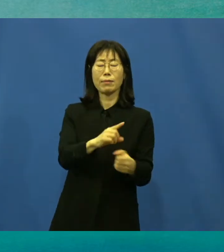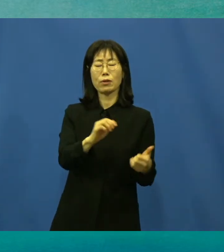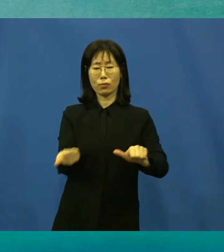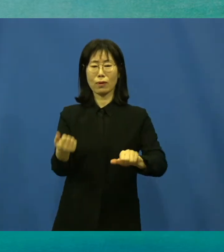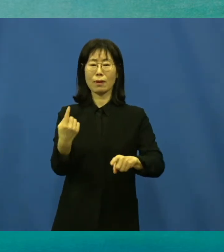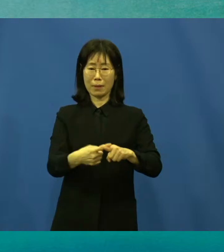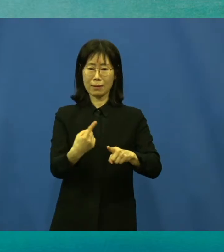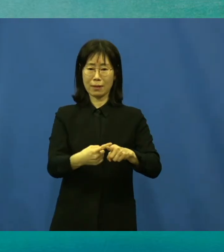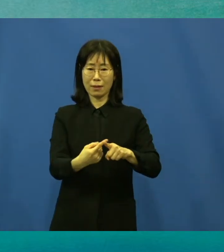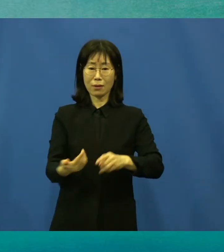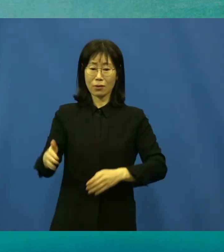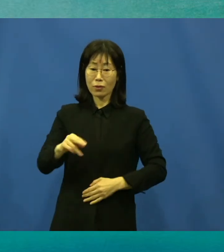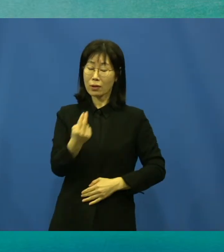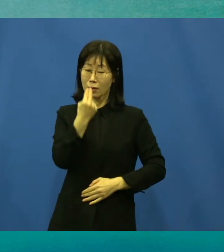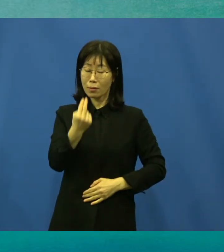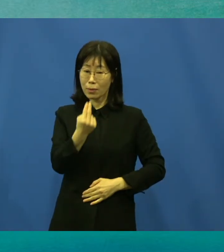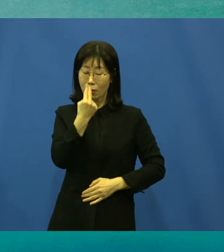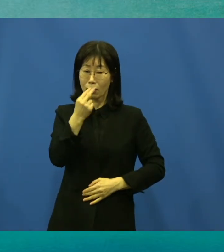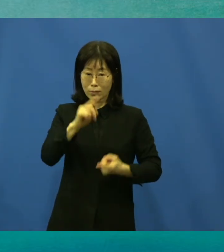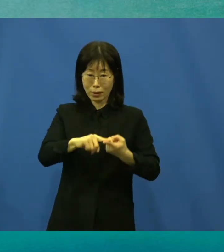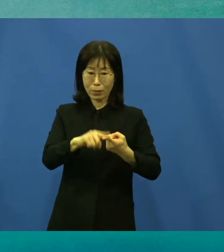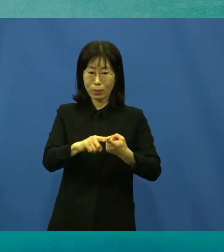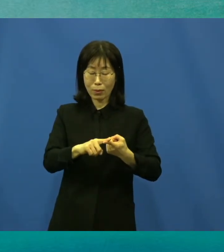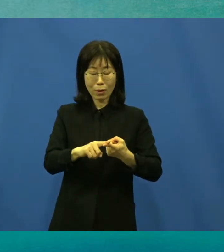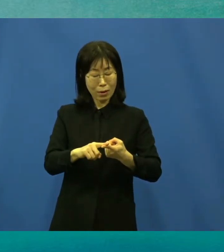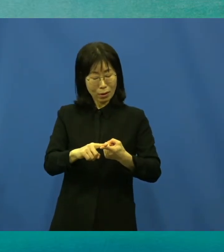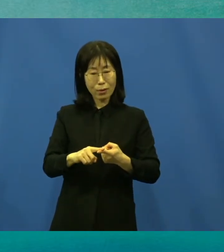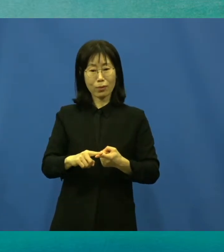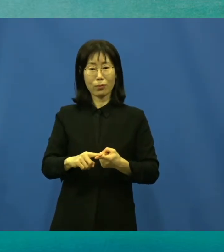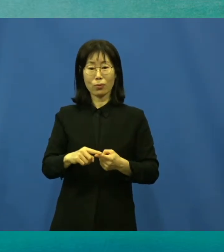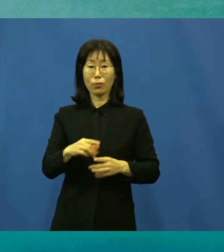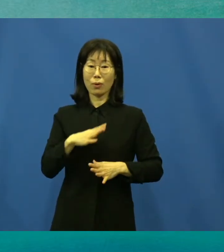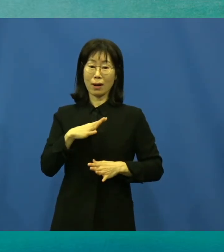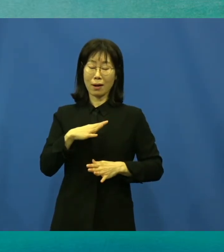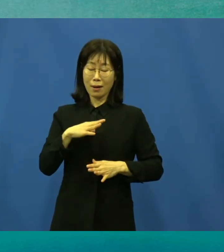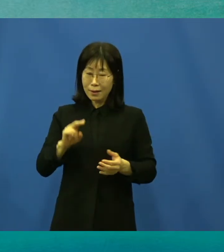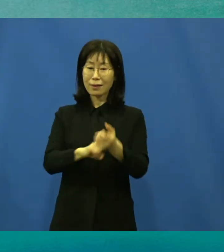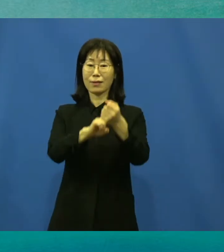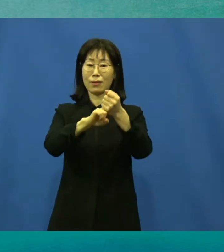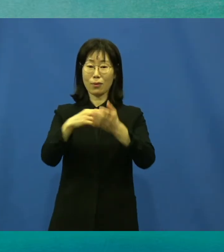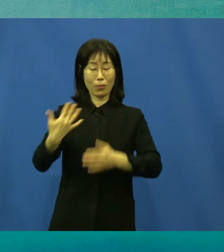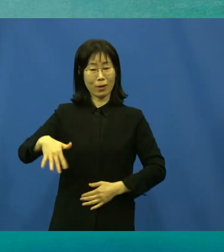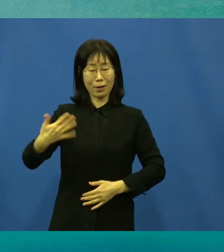살아있다는 게 기적이죠. 여러분, 이 기적을 누가 일으키신다는 겁니까?